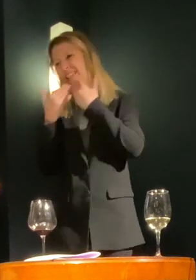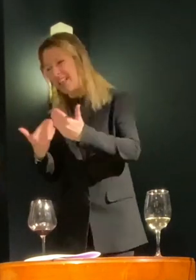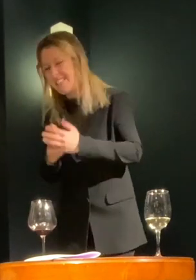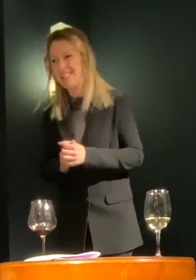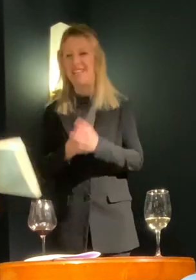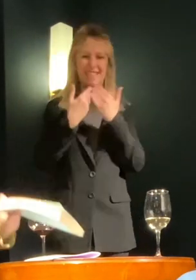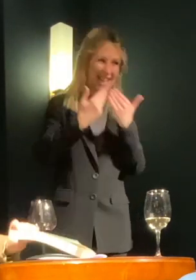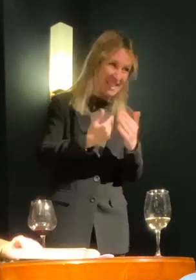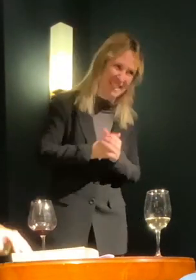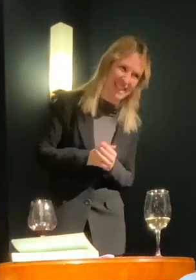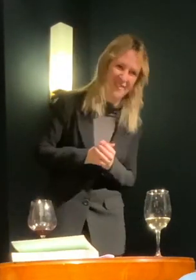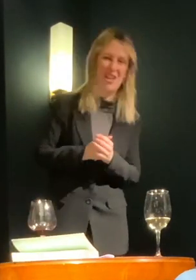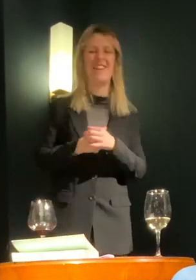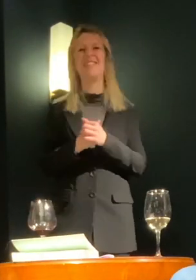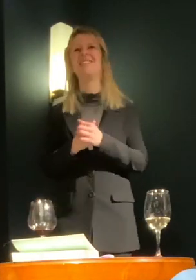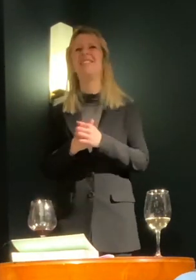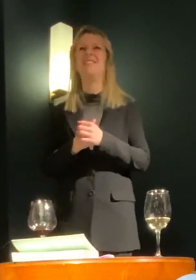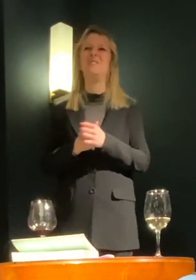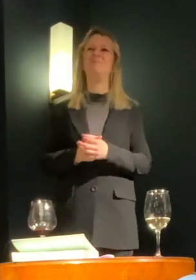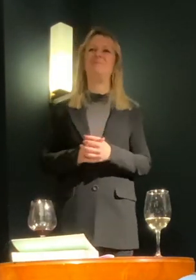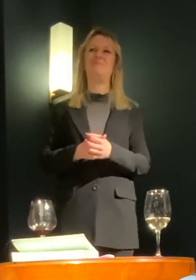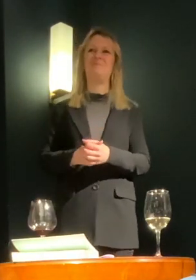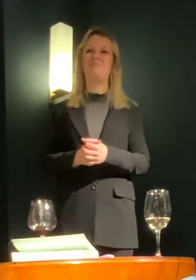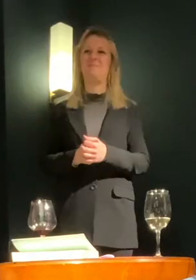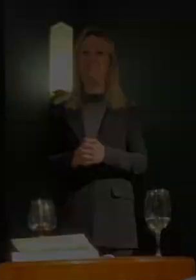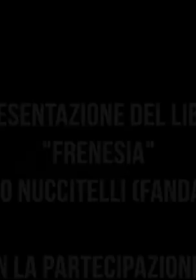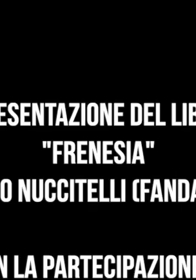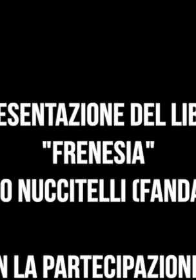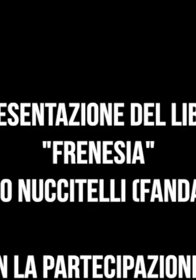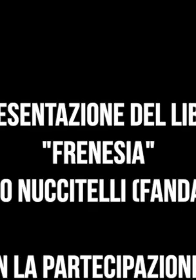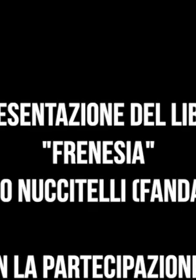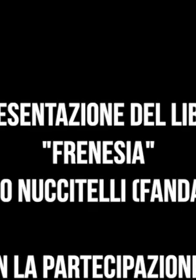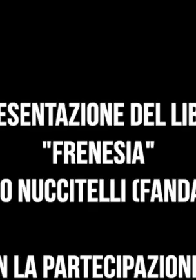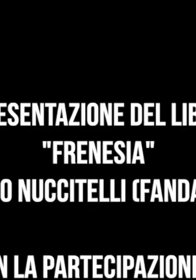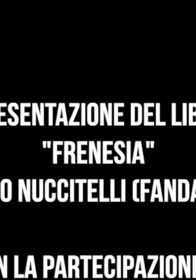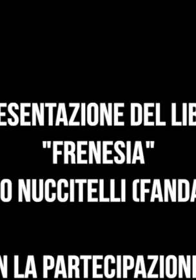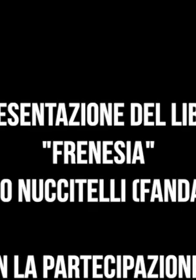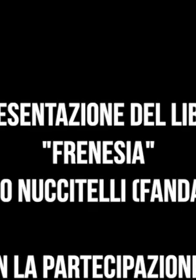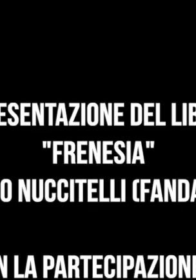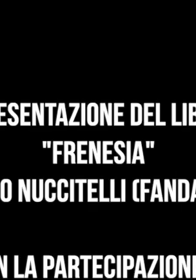Grazie Martina. Grazie di Guanti Rossi e buona continuazione. Ci vediamo martedì prossimo, ormai...